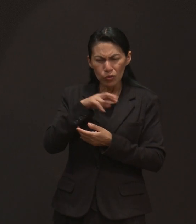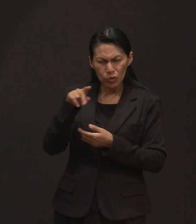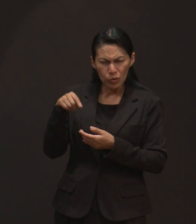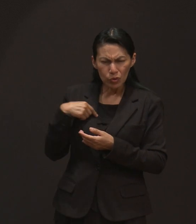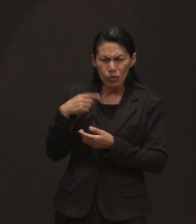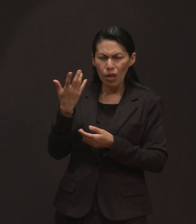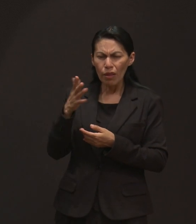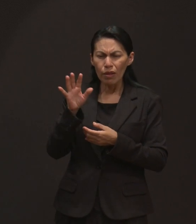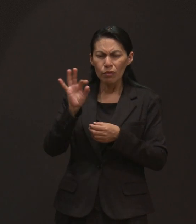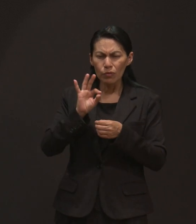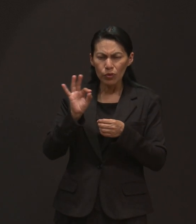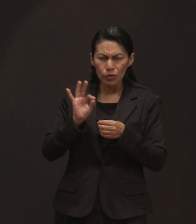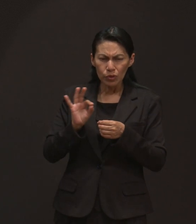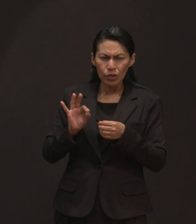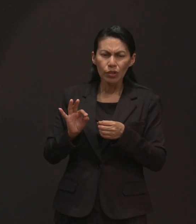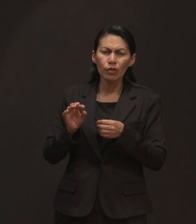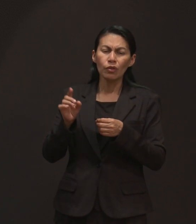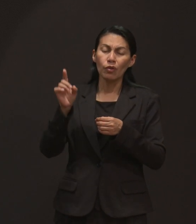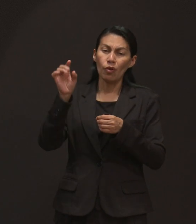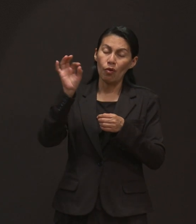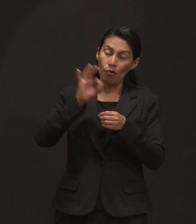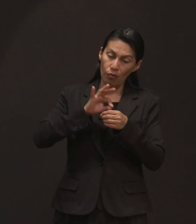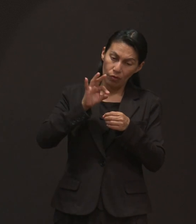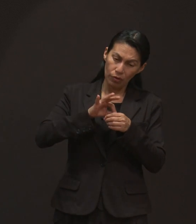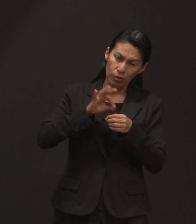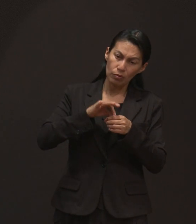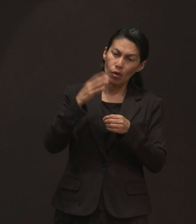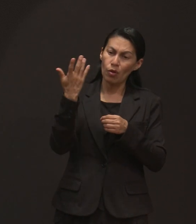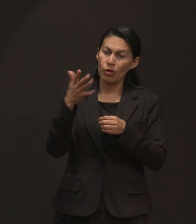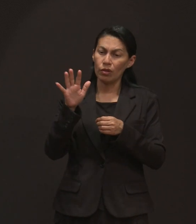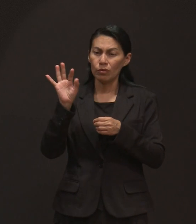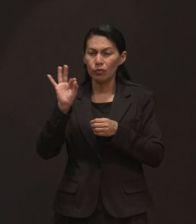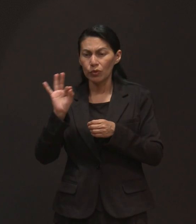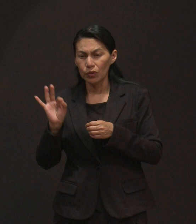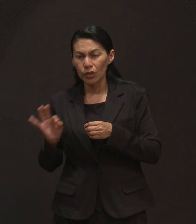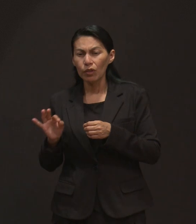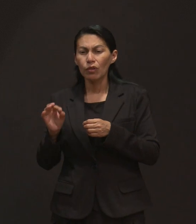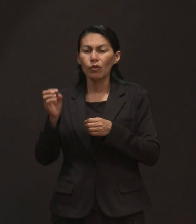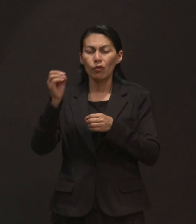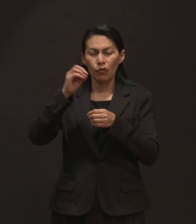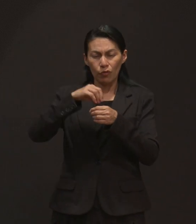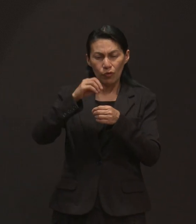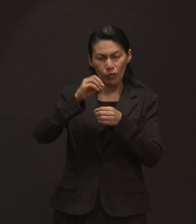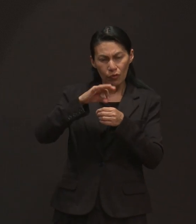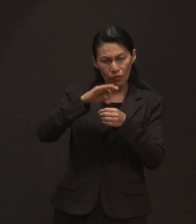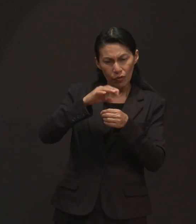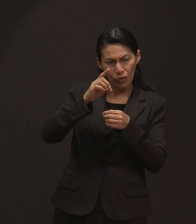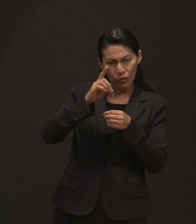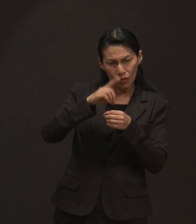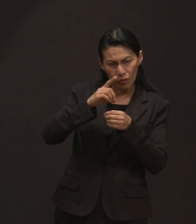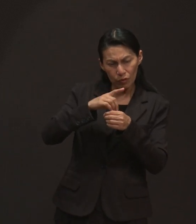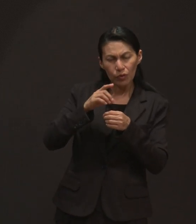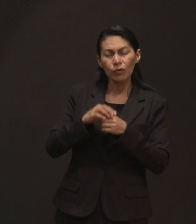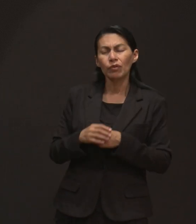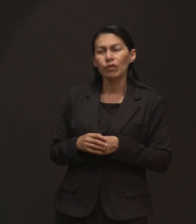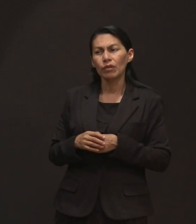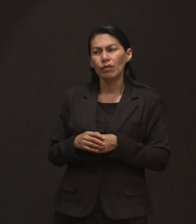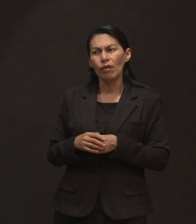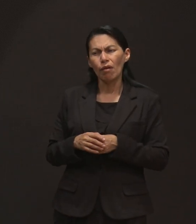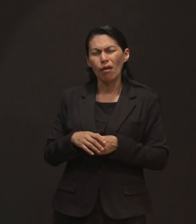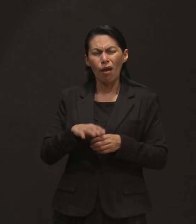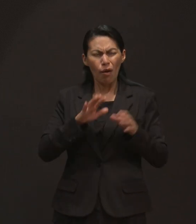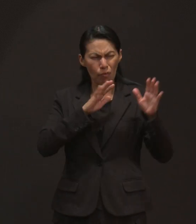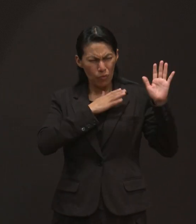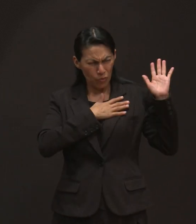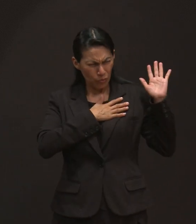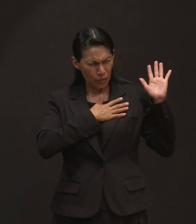entregamos 10% la ofrenda, igual que el diezmo. Hay una promesa de fe para